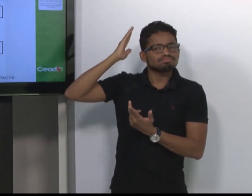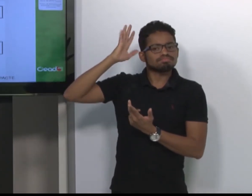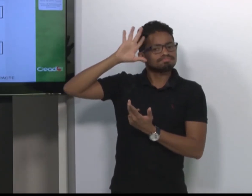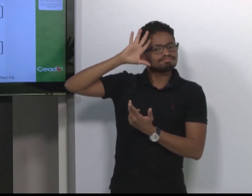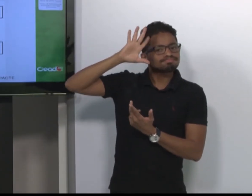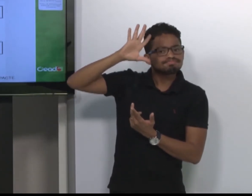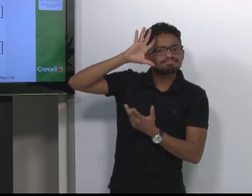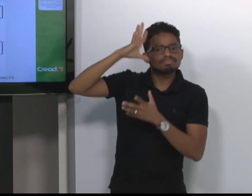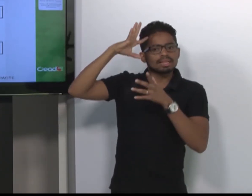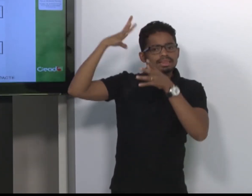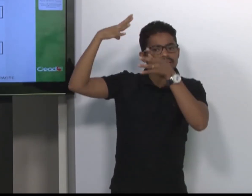reflexão.